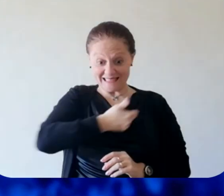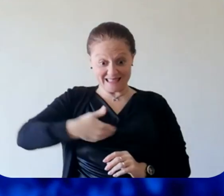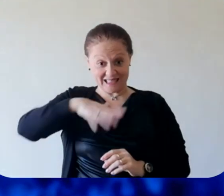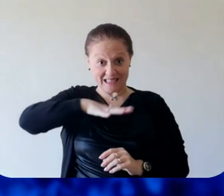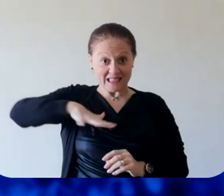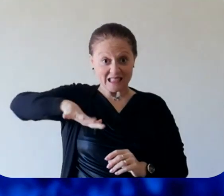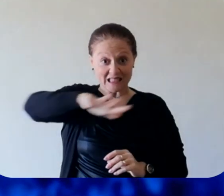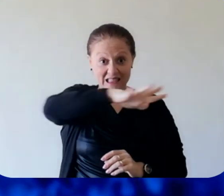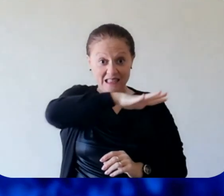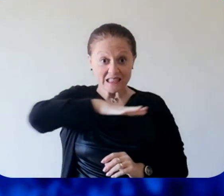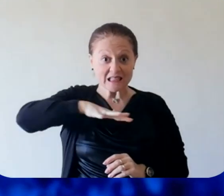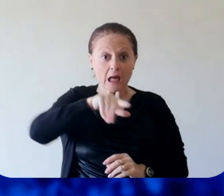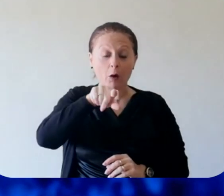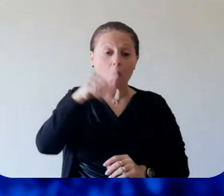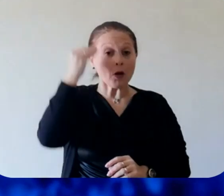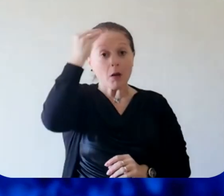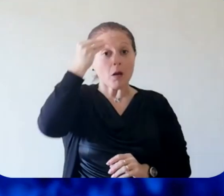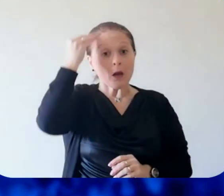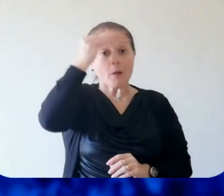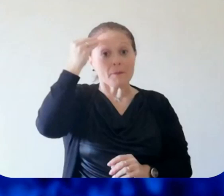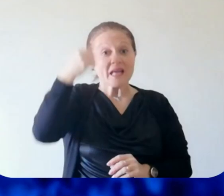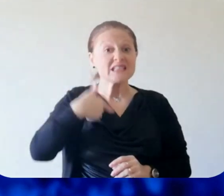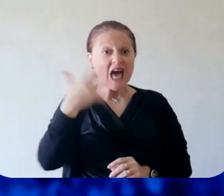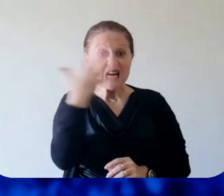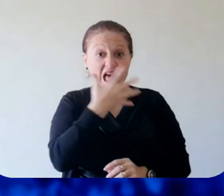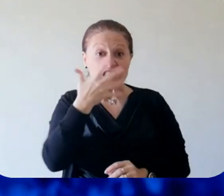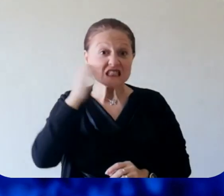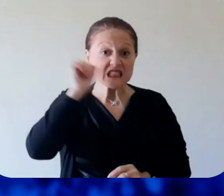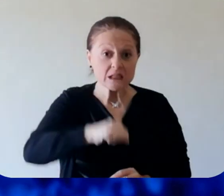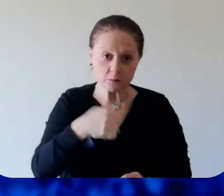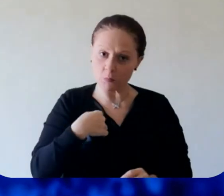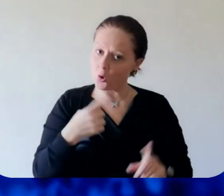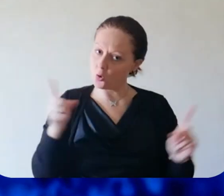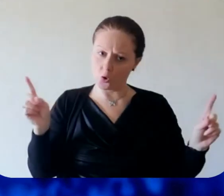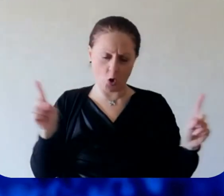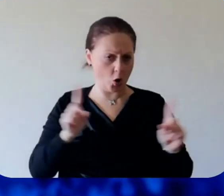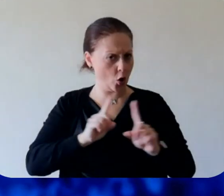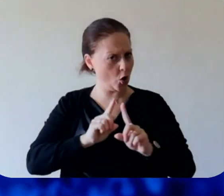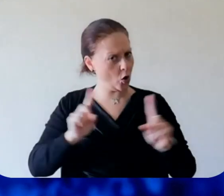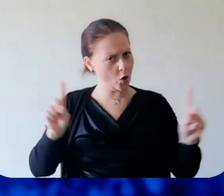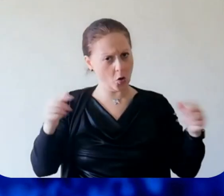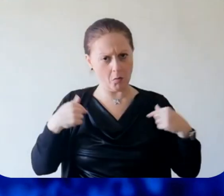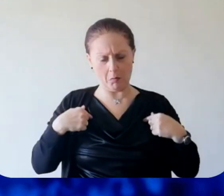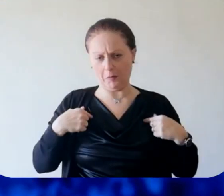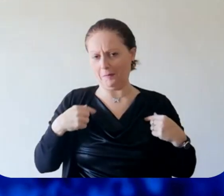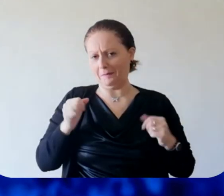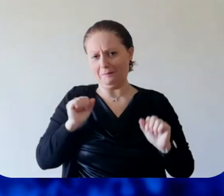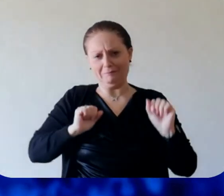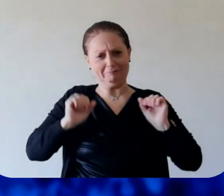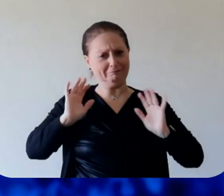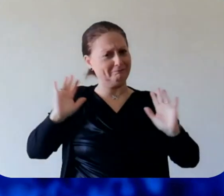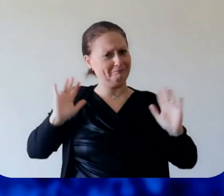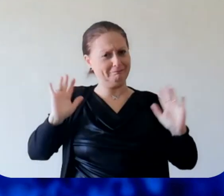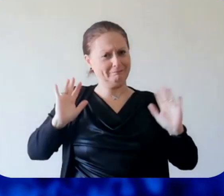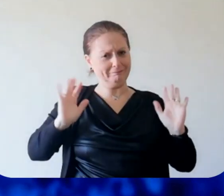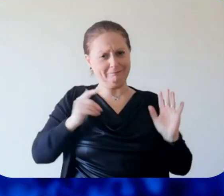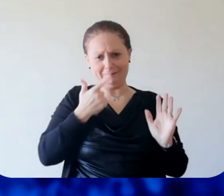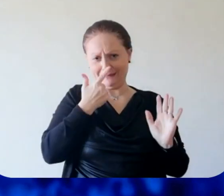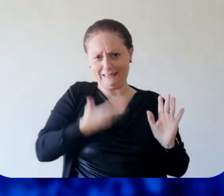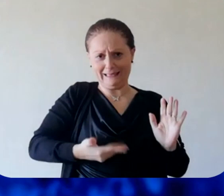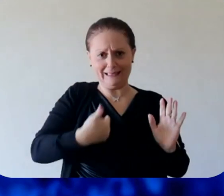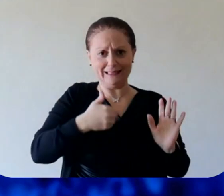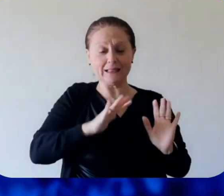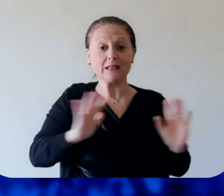azione alcuna ombra, neppure lontana, di razzismo. Respingiamo assolutamente questo tipo di